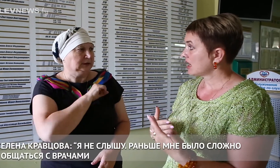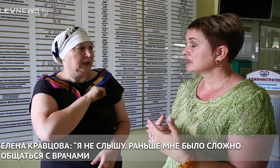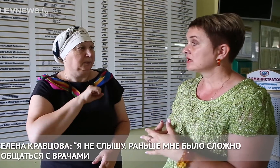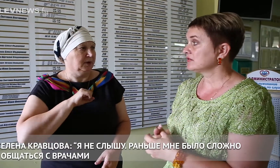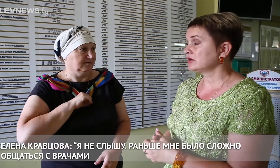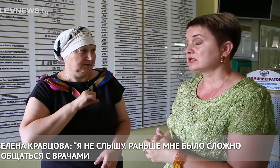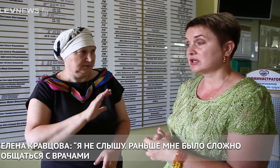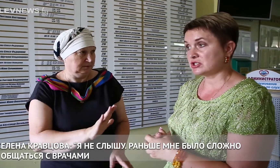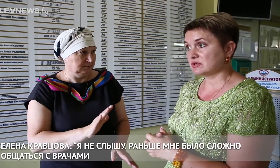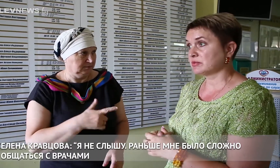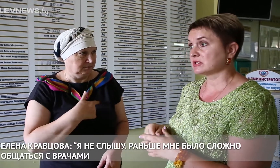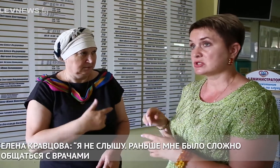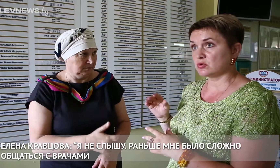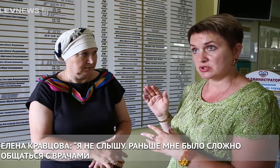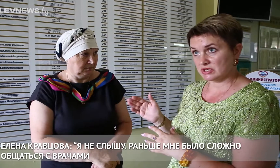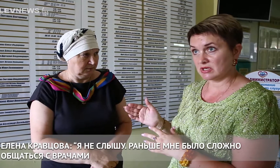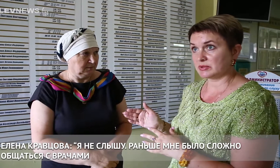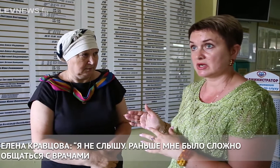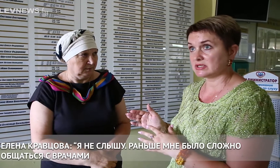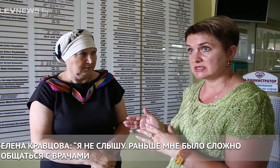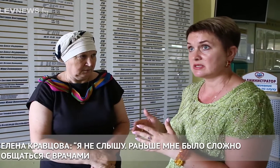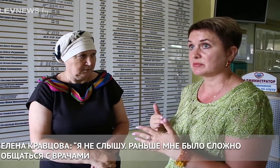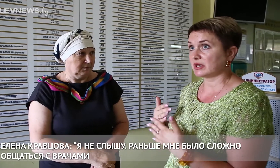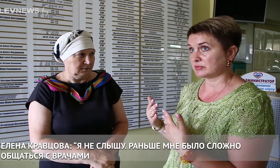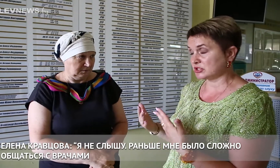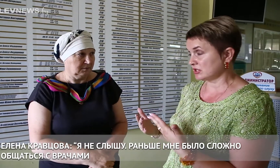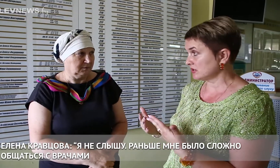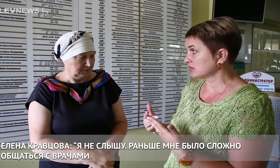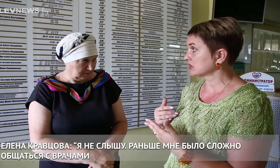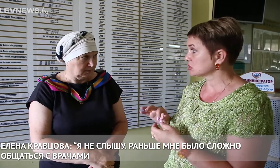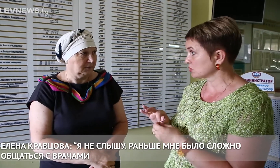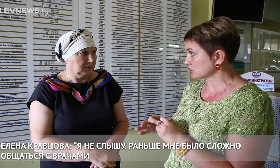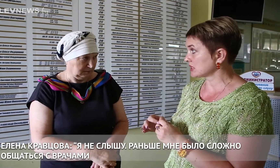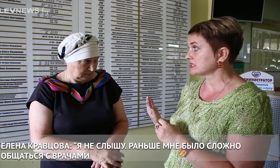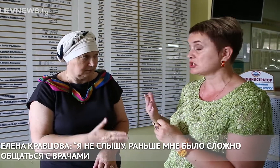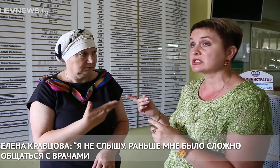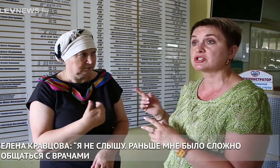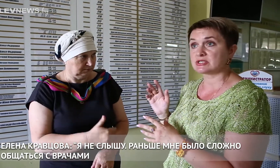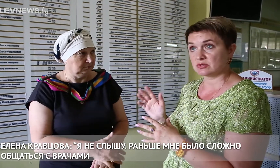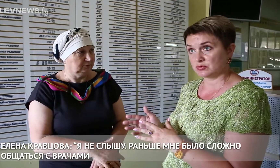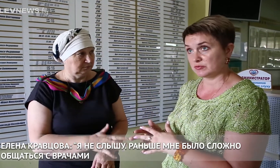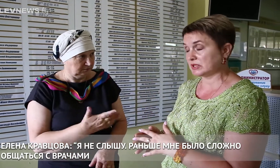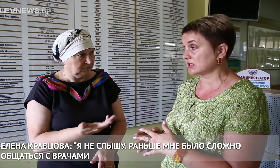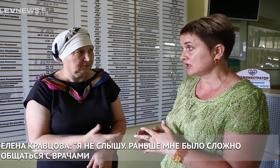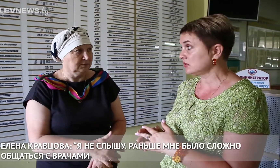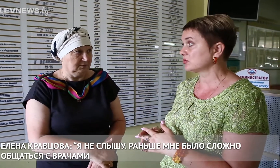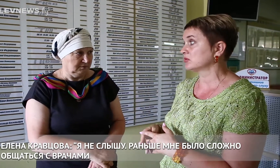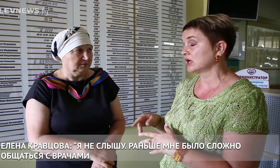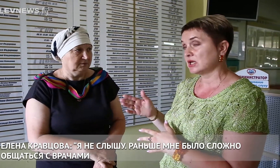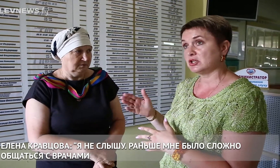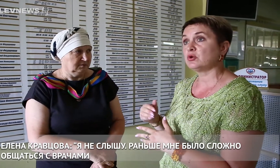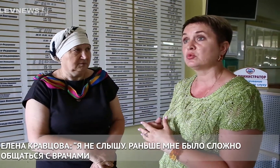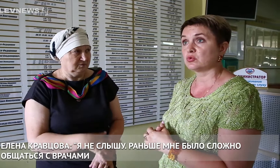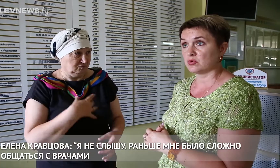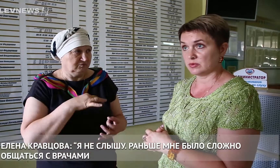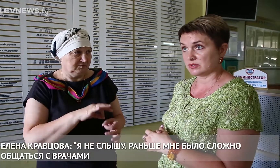Она говорит, раньше было сложно, она приходила, при общении было сложно. А сейчас она часто ходит в поликлинику, ей удобно.